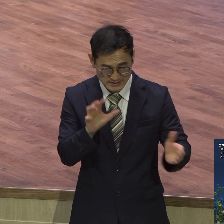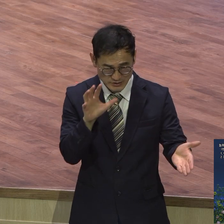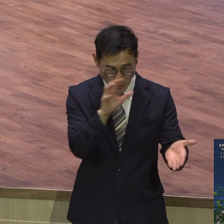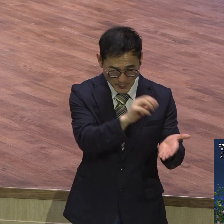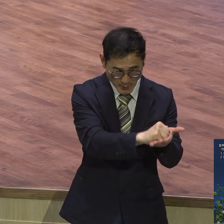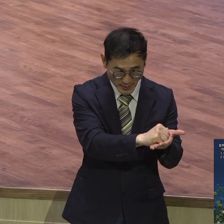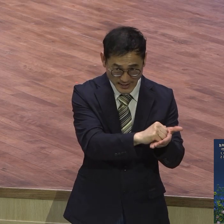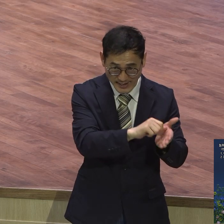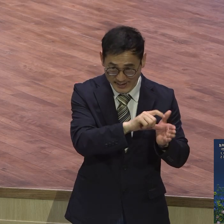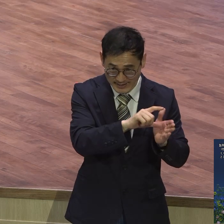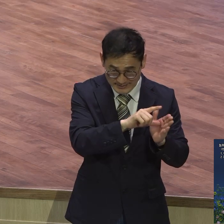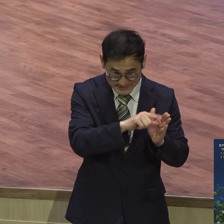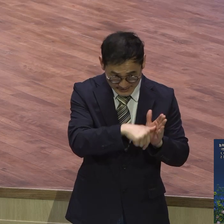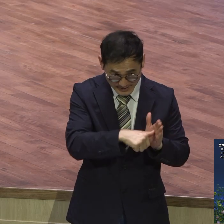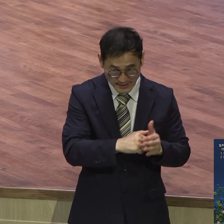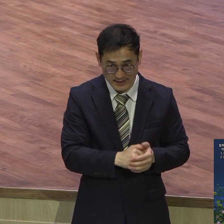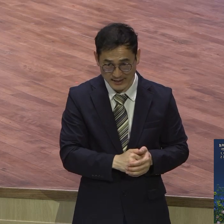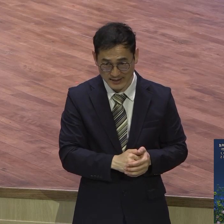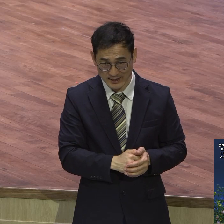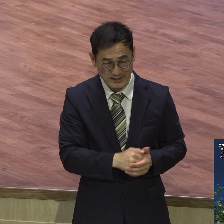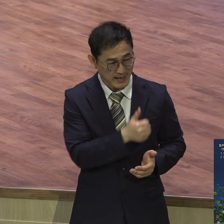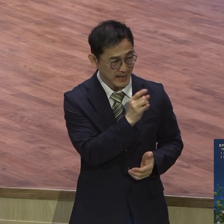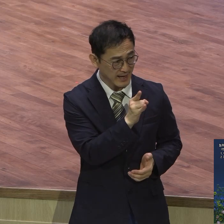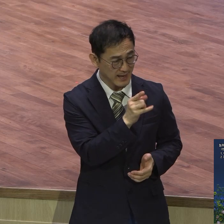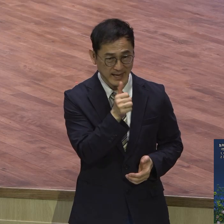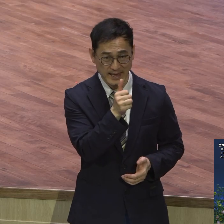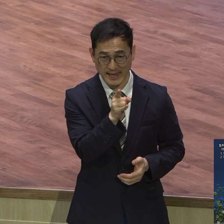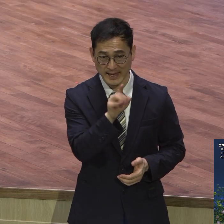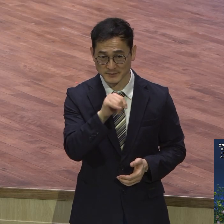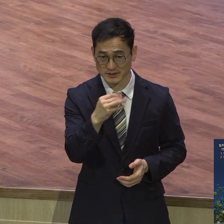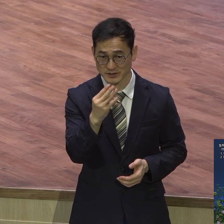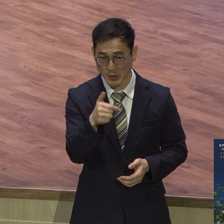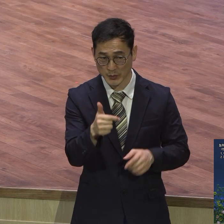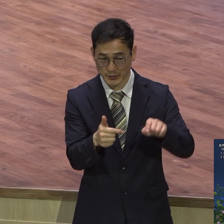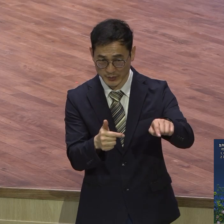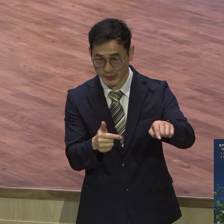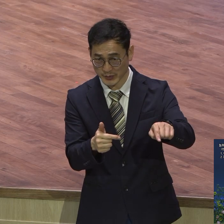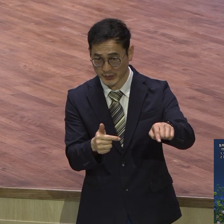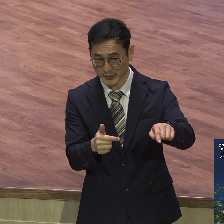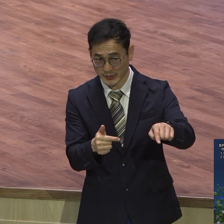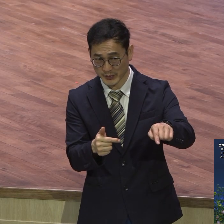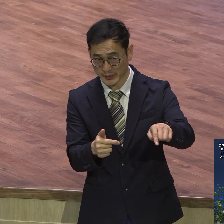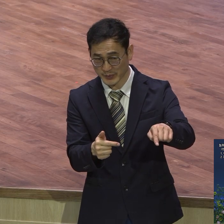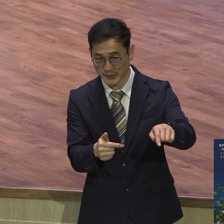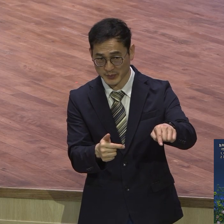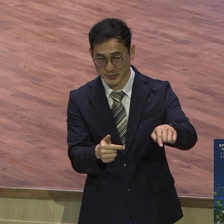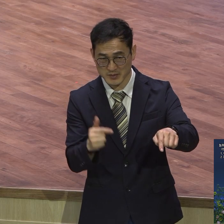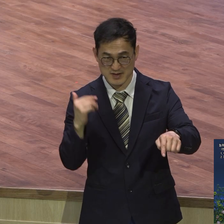거주하겠던 가장 큰 안학자손을 징벌하는 미션을